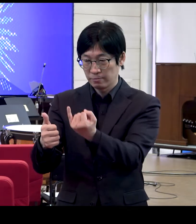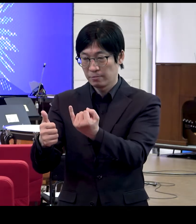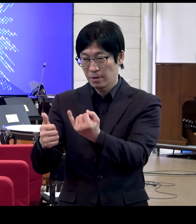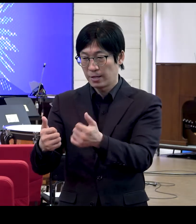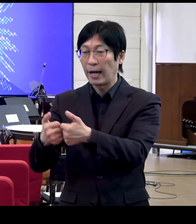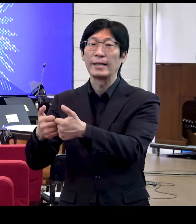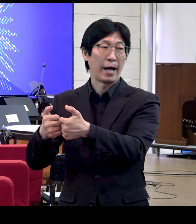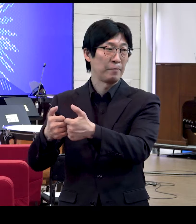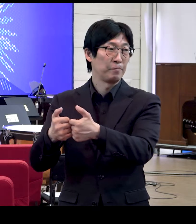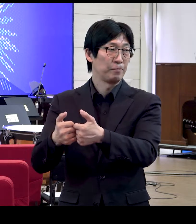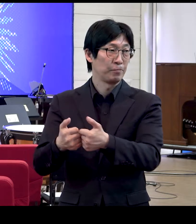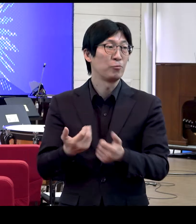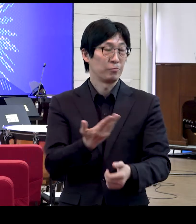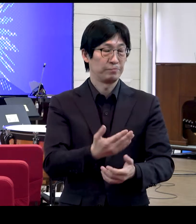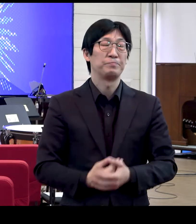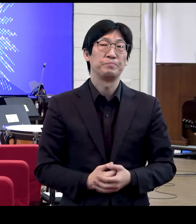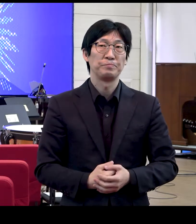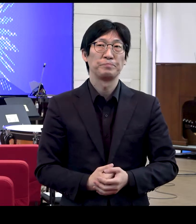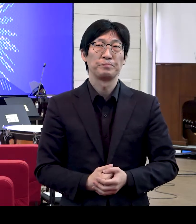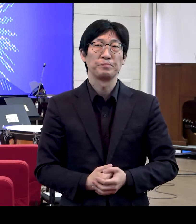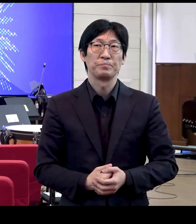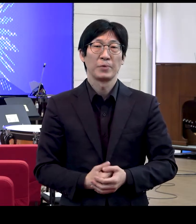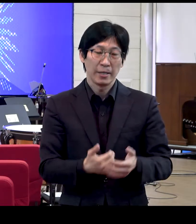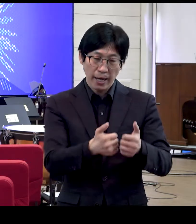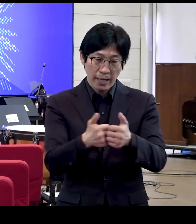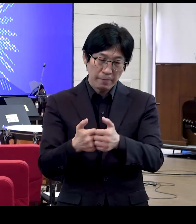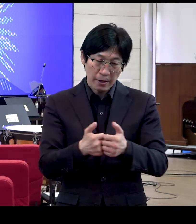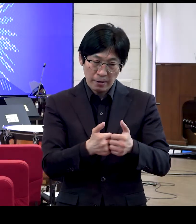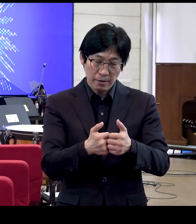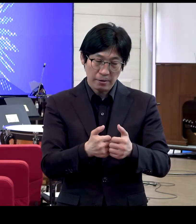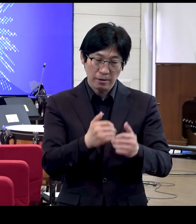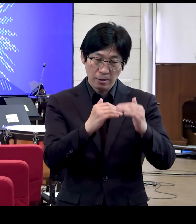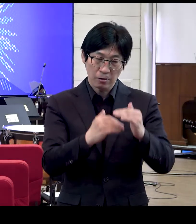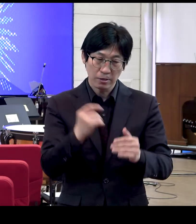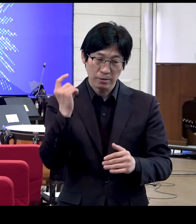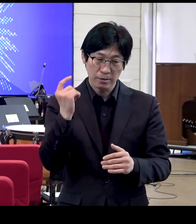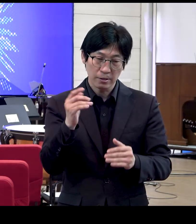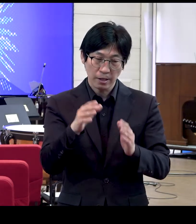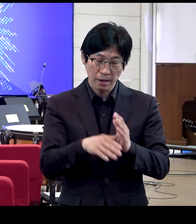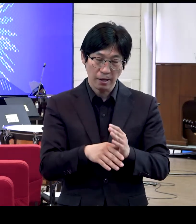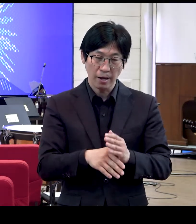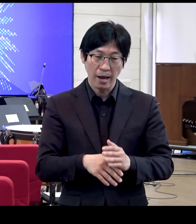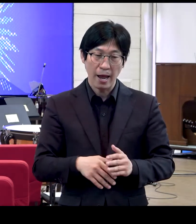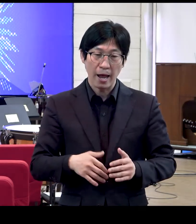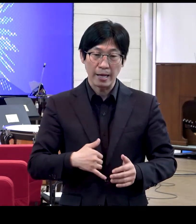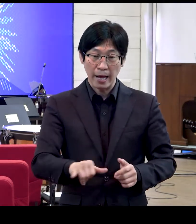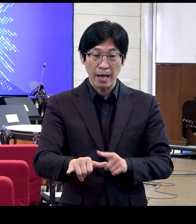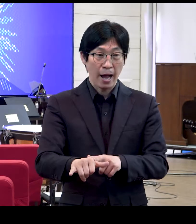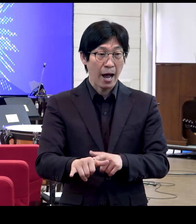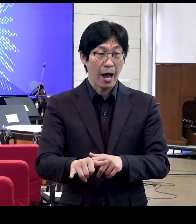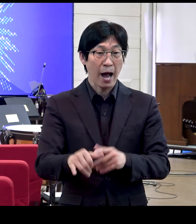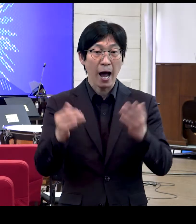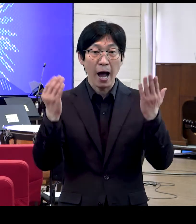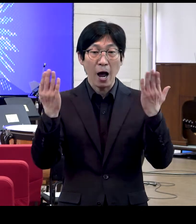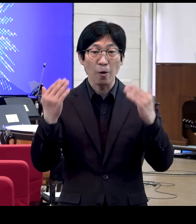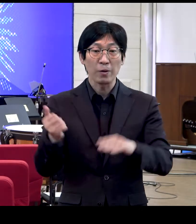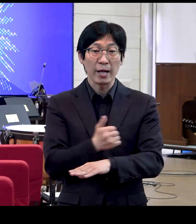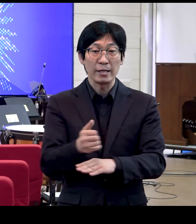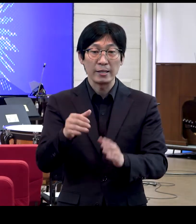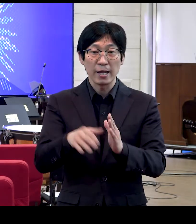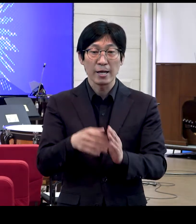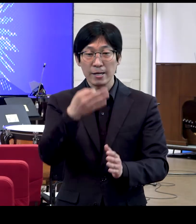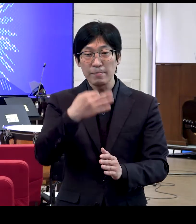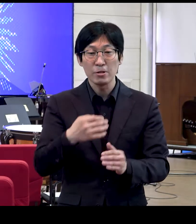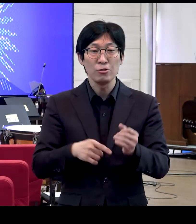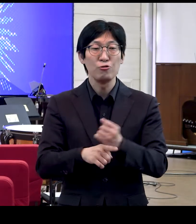상담을 한 그런 것이죠. 그런데 제가 상담하며 들어보니까 이 아이가 학교에서 그렇게 힘든 시간을 갖는